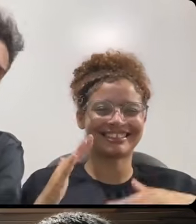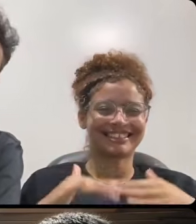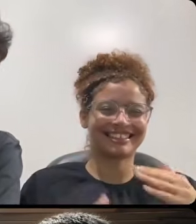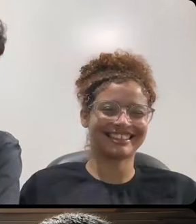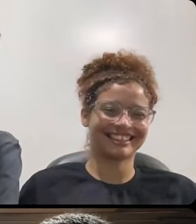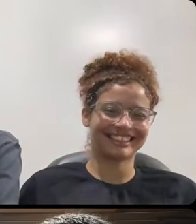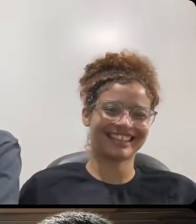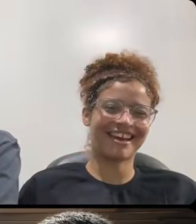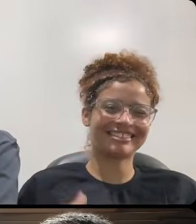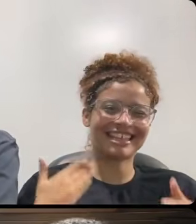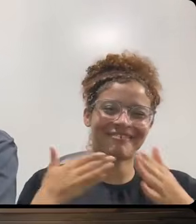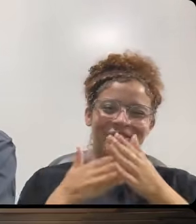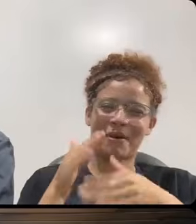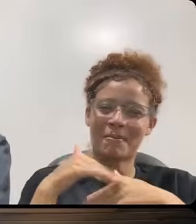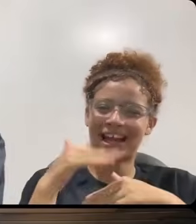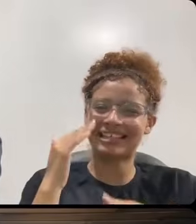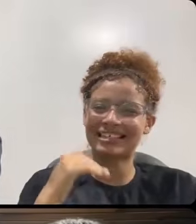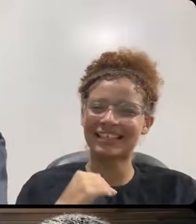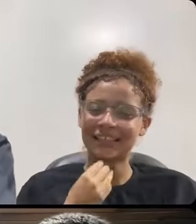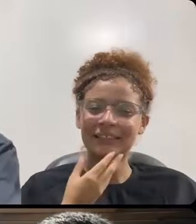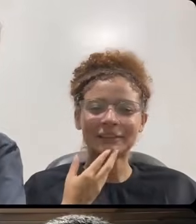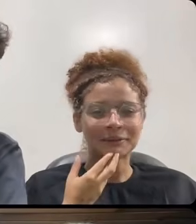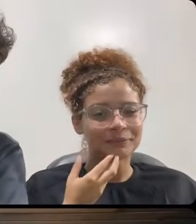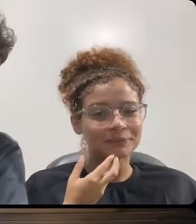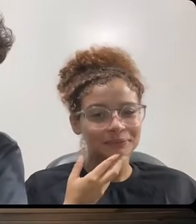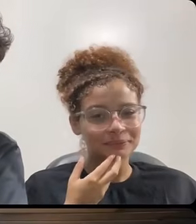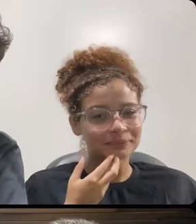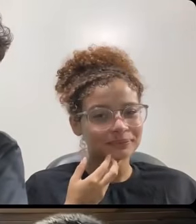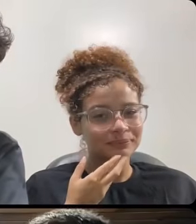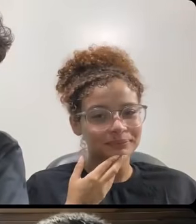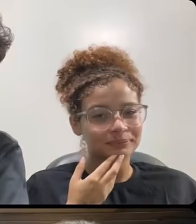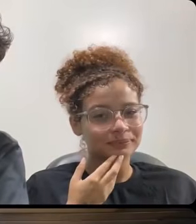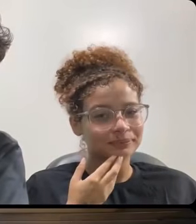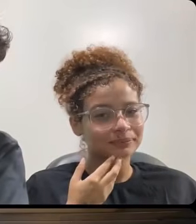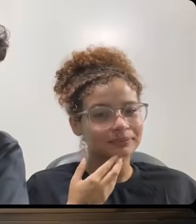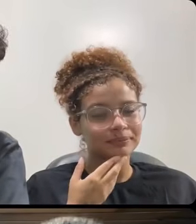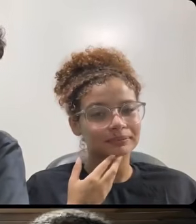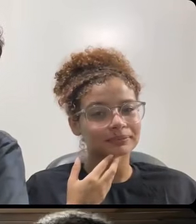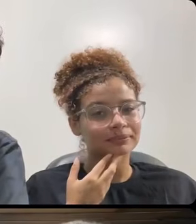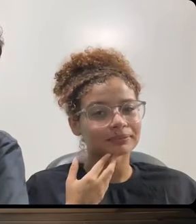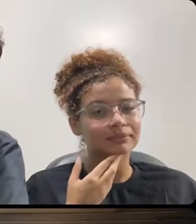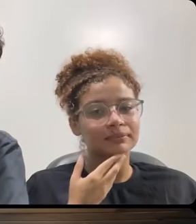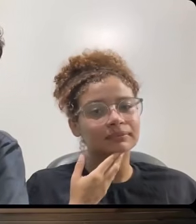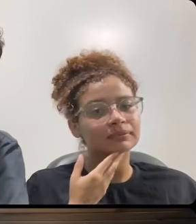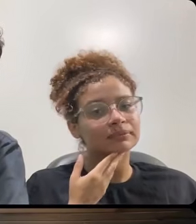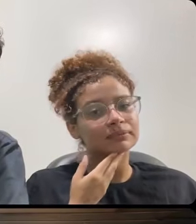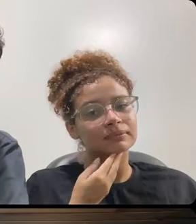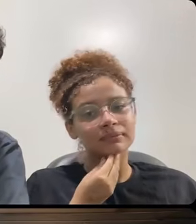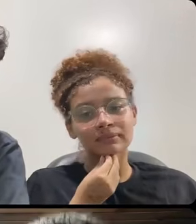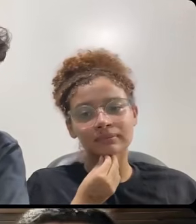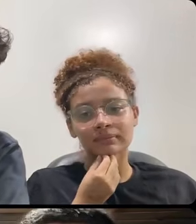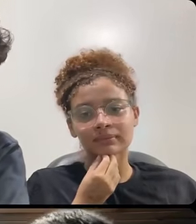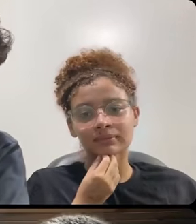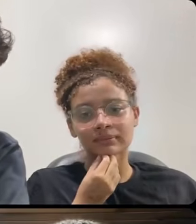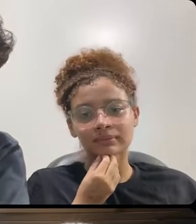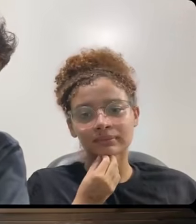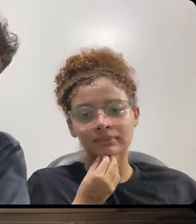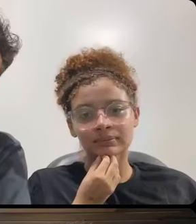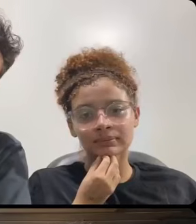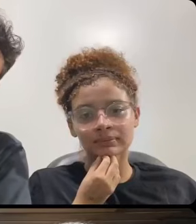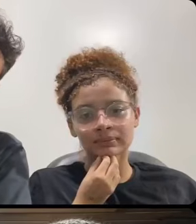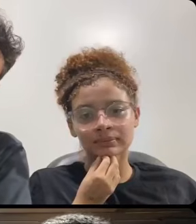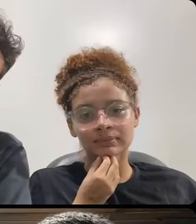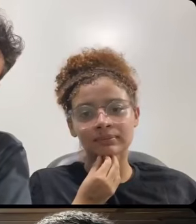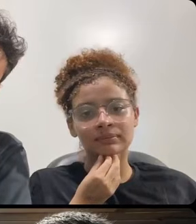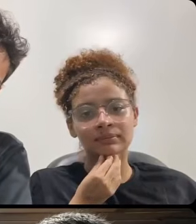às vezes. Eu É um cito, desafio a mais. sim, sim, tranquilo. Eu cito ele como exemplo, né? Eu gostei dele.